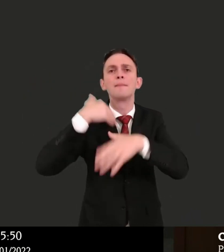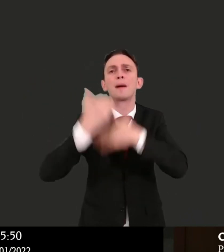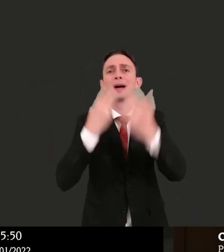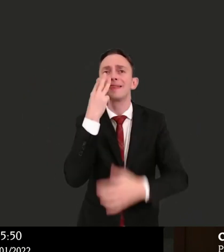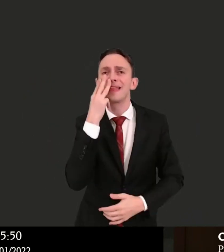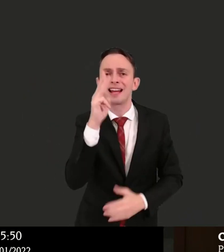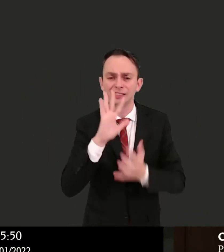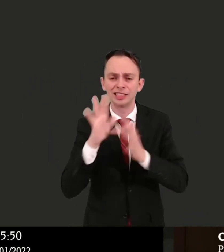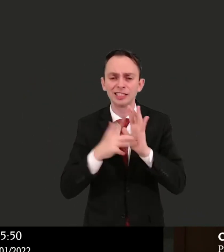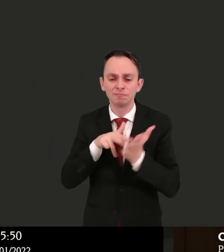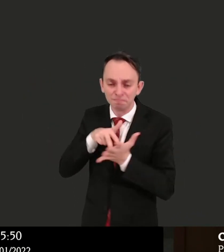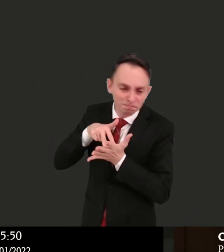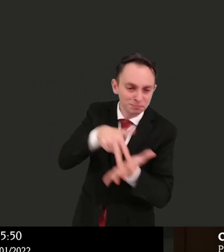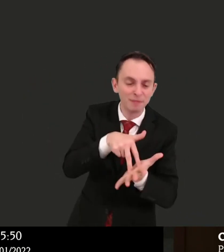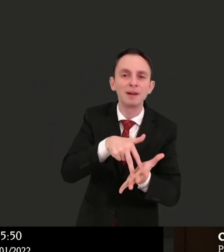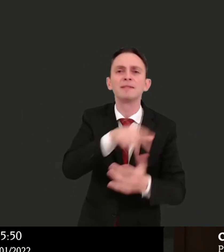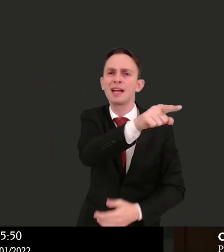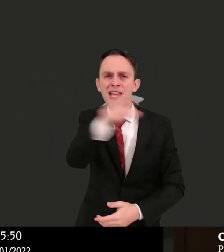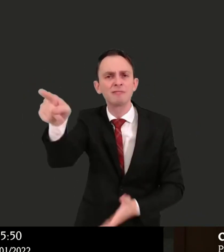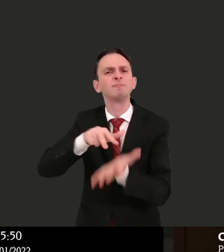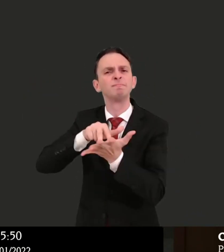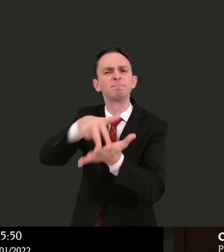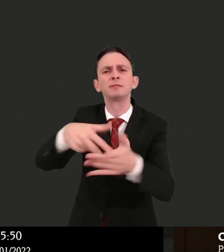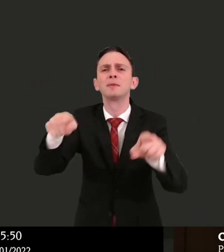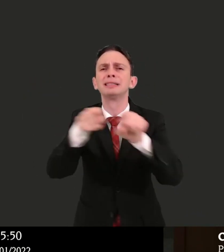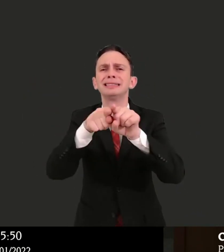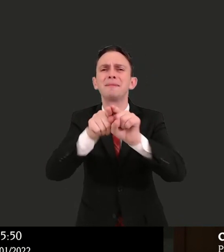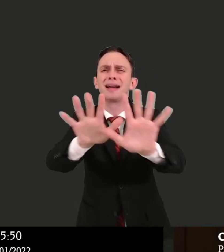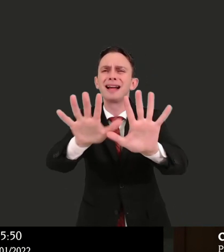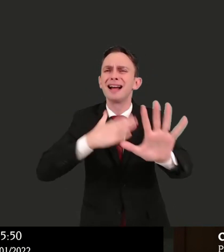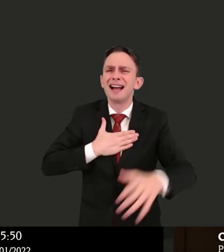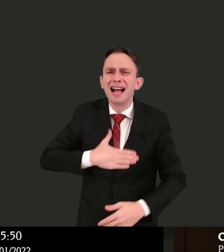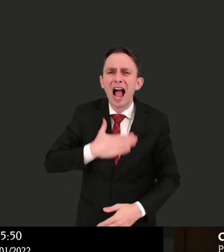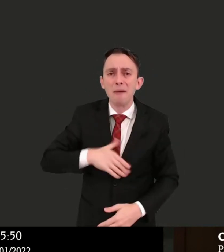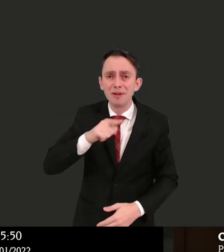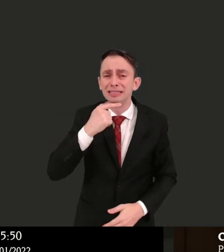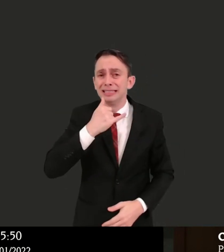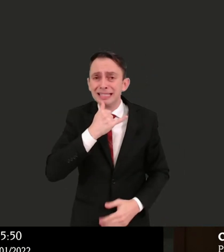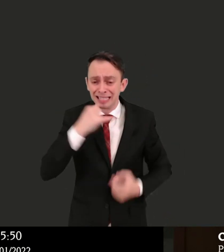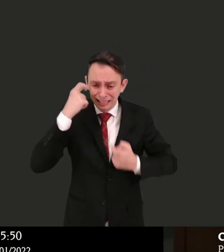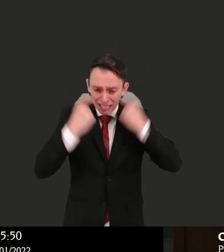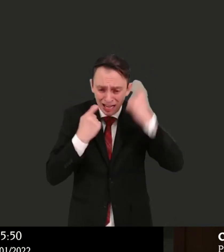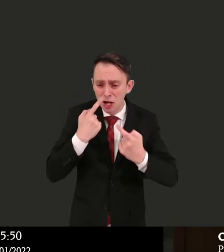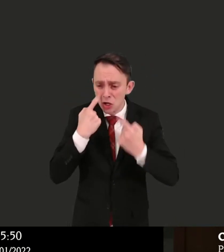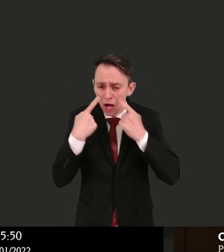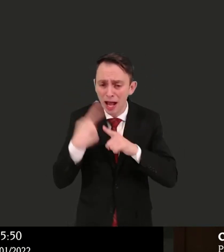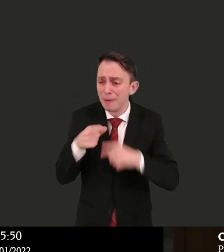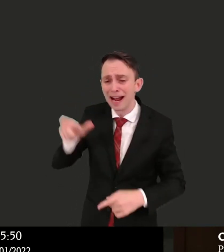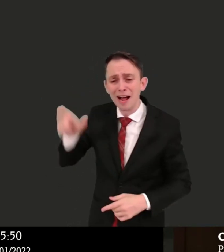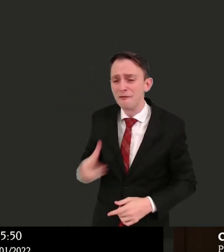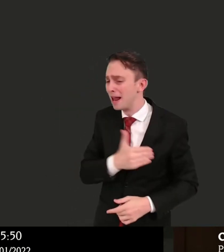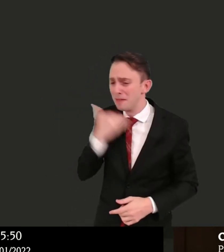Você lamenta por aquele que foi embora que você amava? Não lamente mais. Daqui a um tempo nós encontraremos todos juntos na nossa